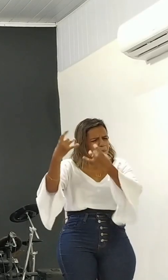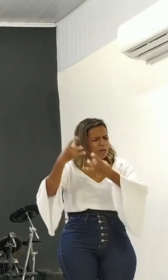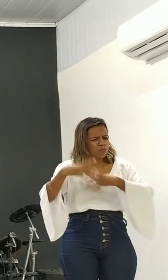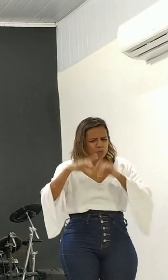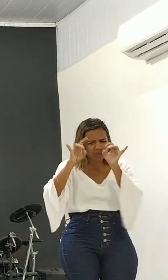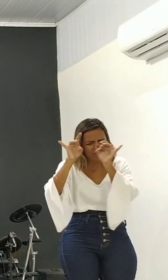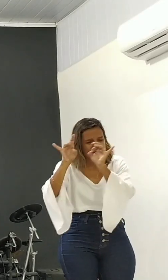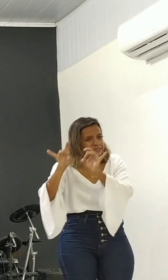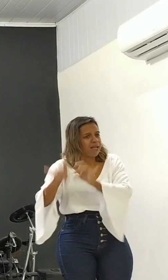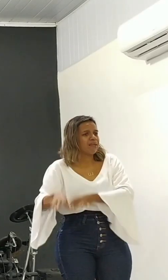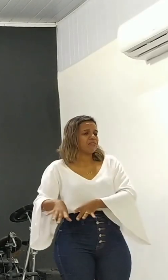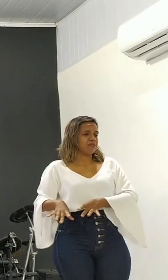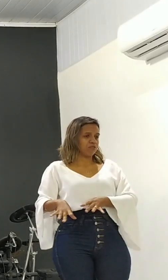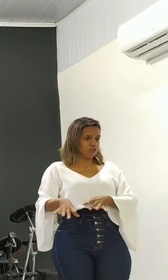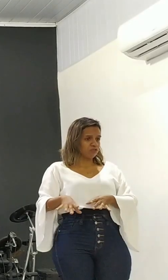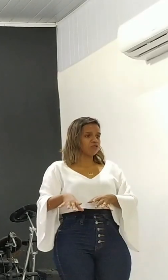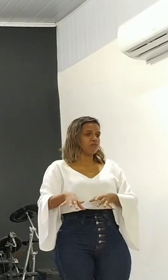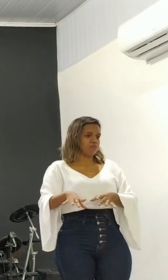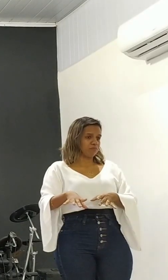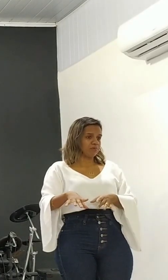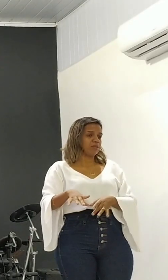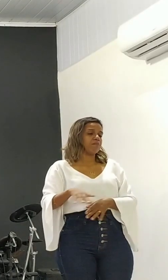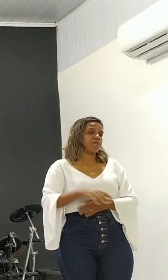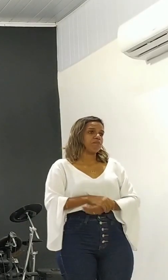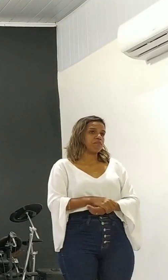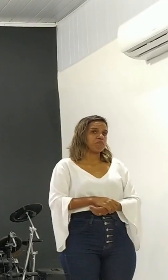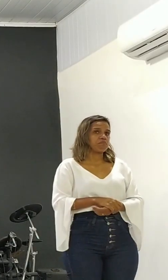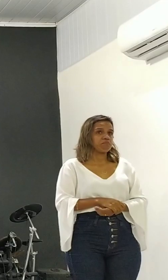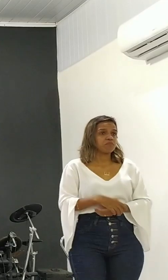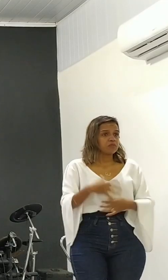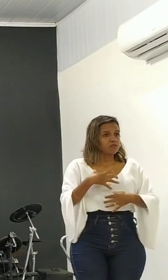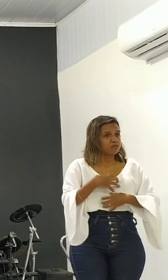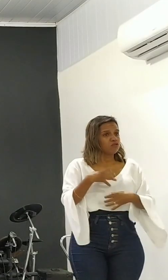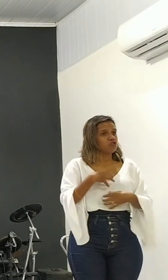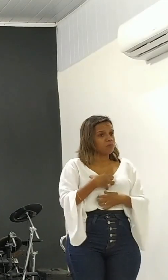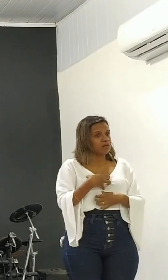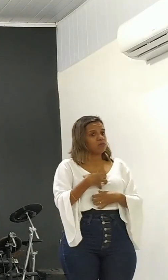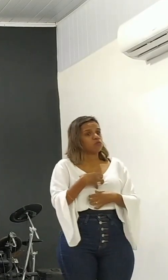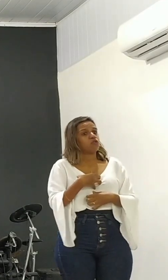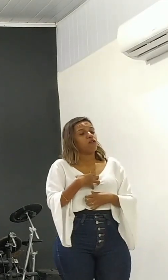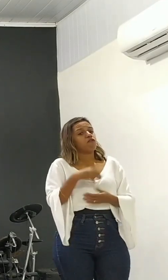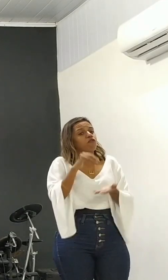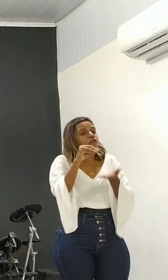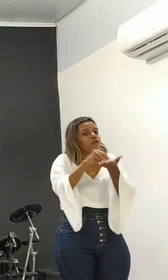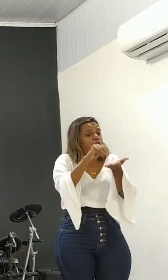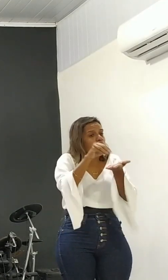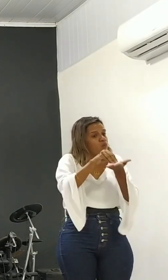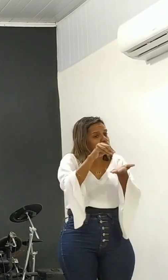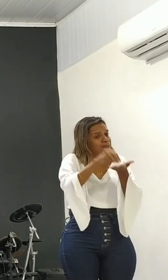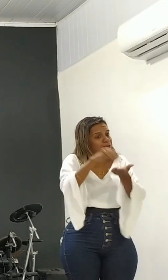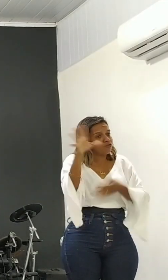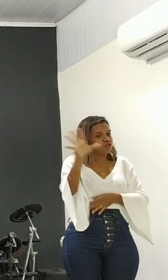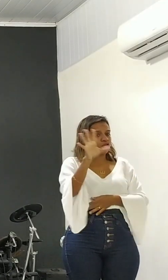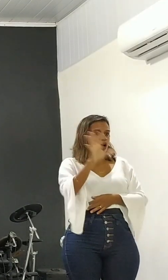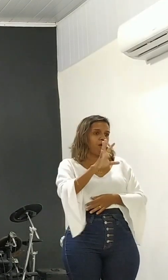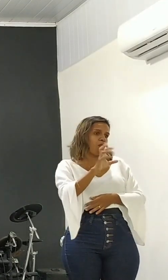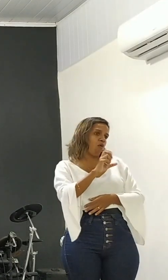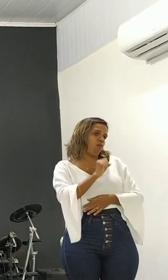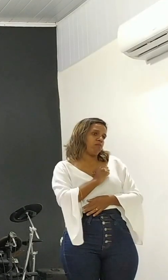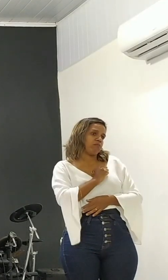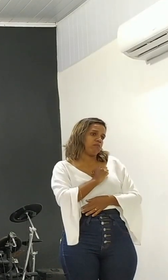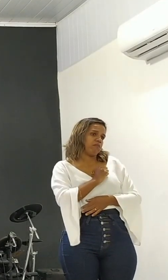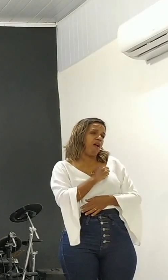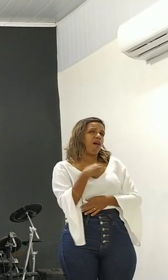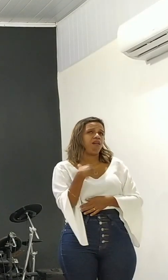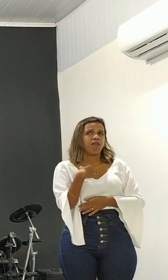que afloram no meio da solidão. Sentimentos de ausência de amor. As pessoas dizem: eu não